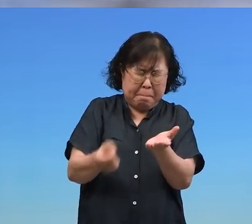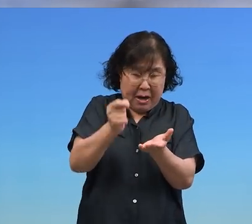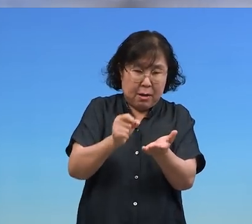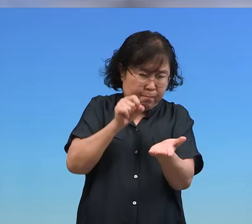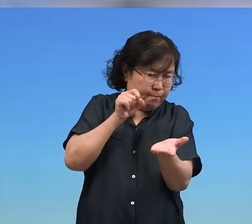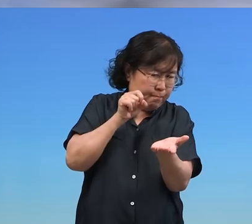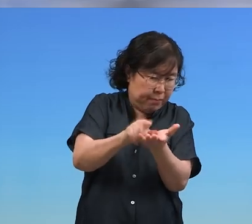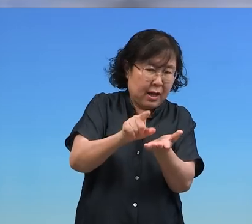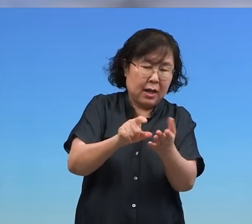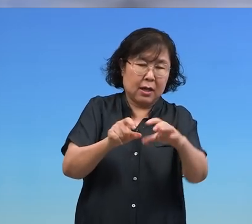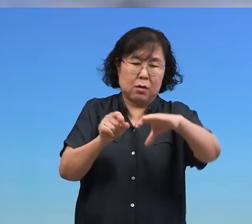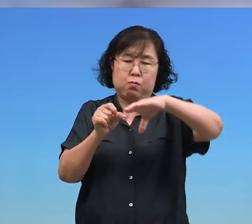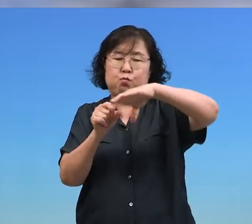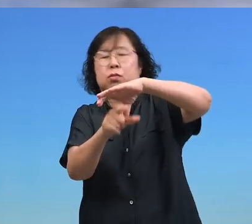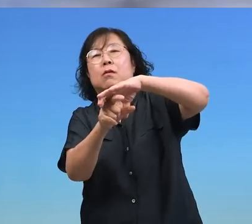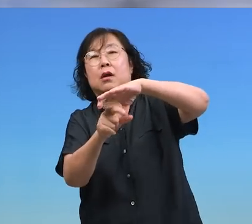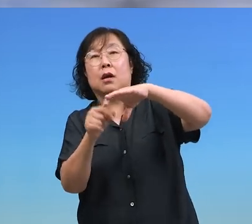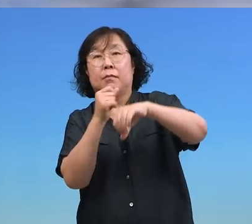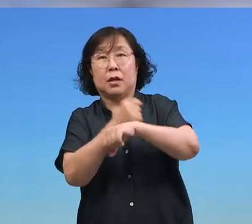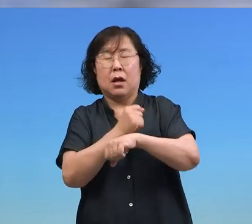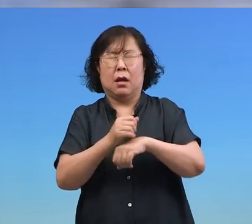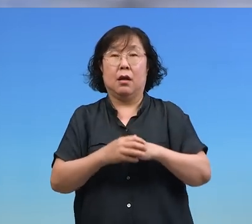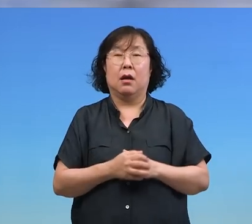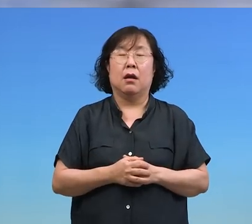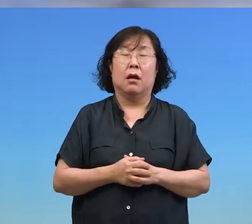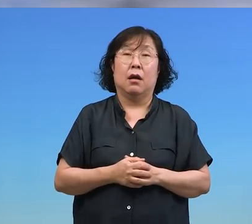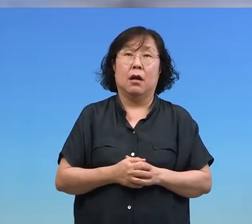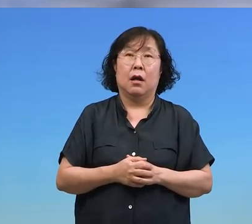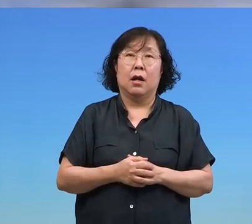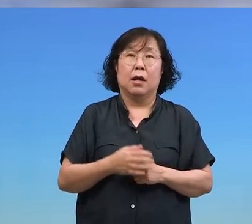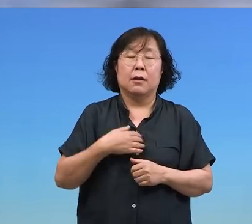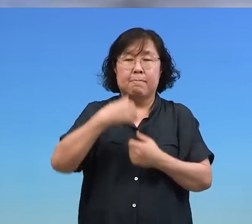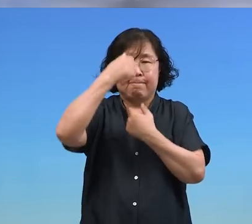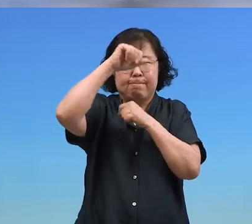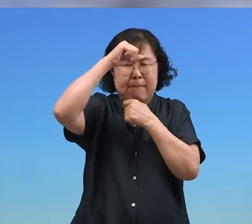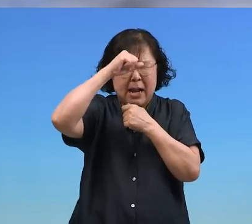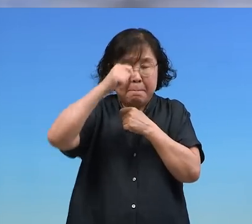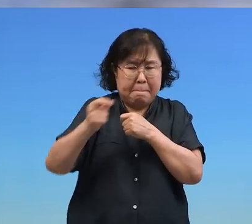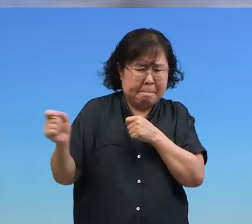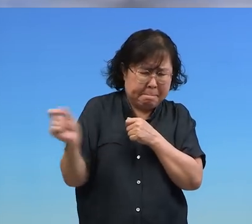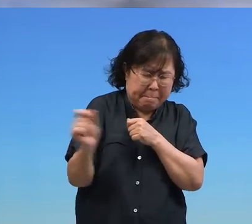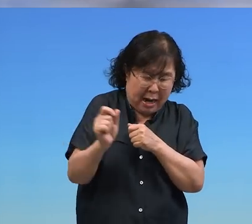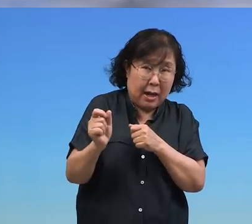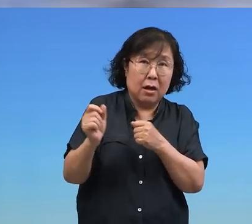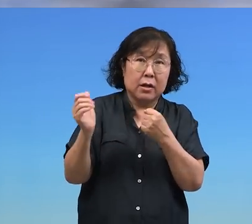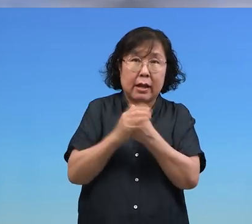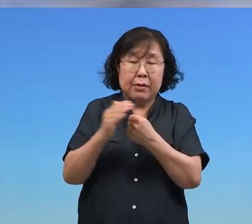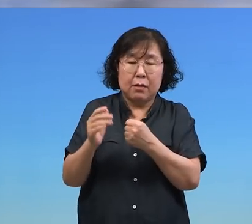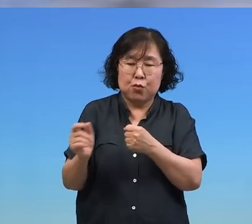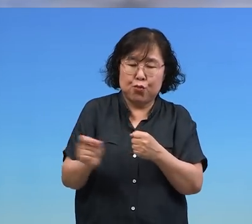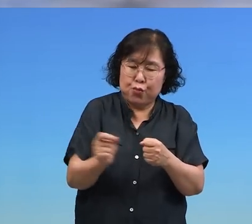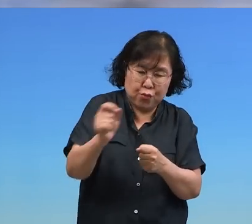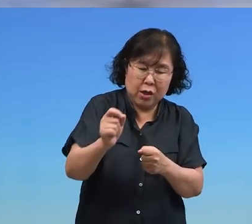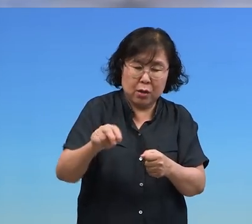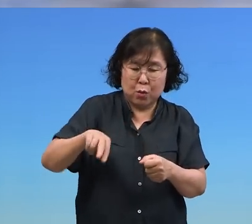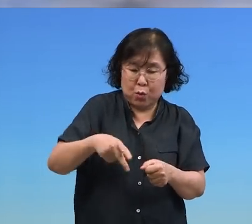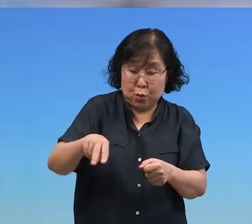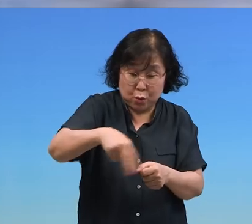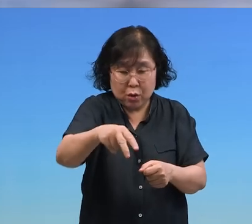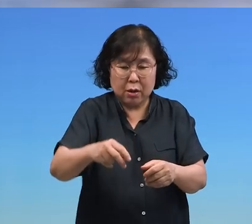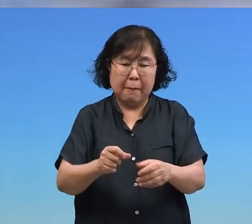넣어요 싹 가로채면 걸음이 빠르니까 싸싸싸싸싸 해가지고 팍 넣는 게 몇 초 안 걸려요